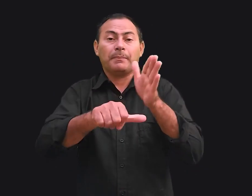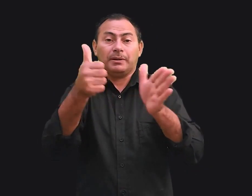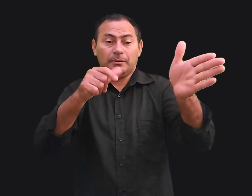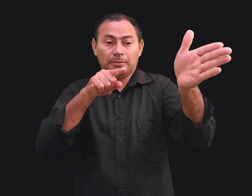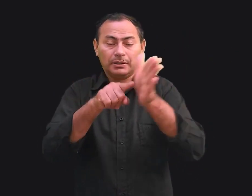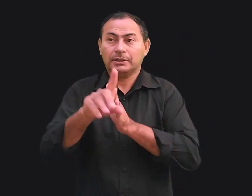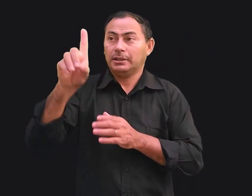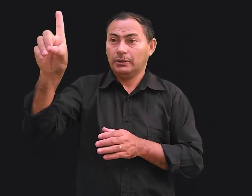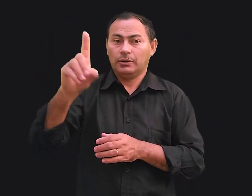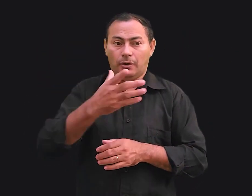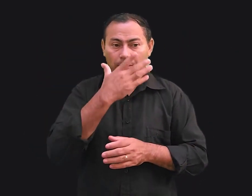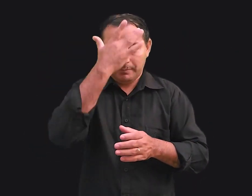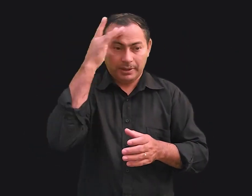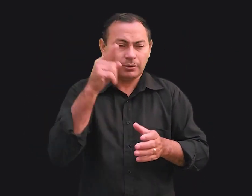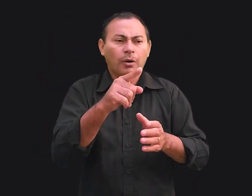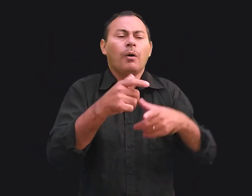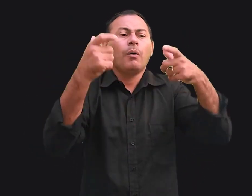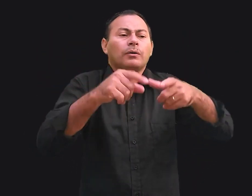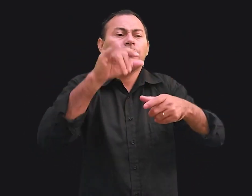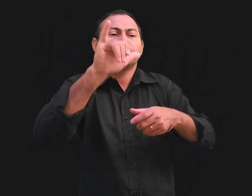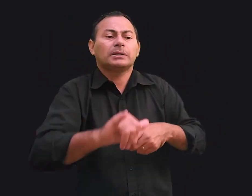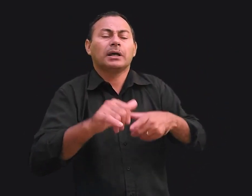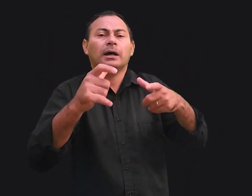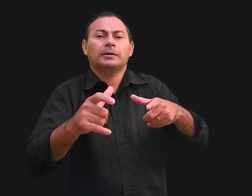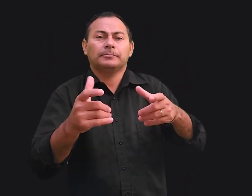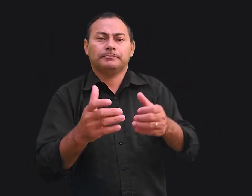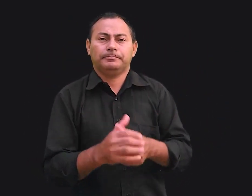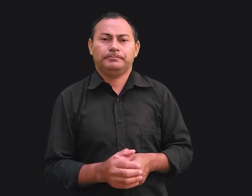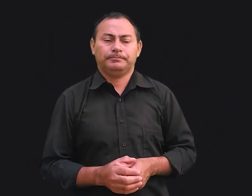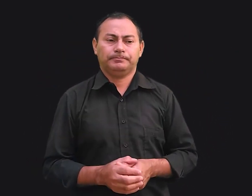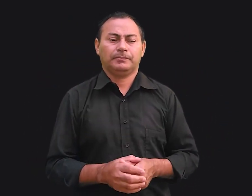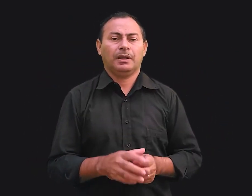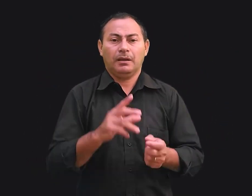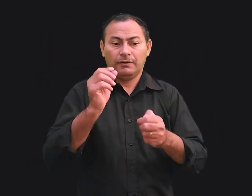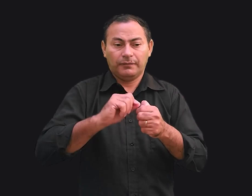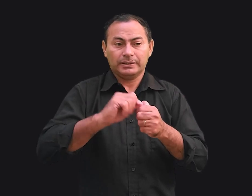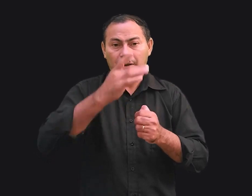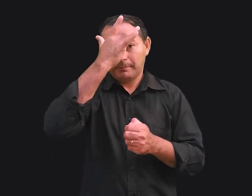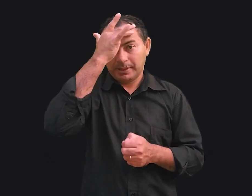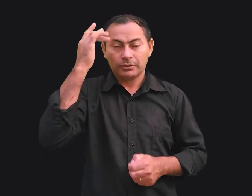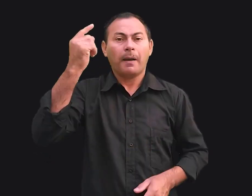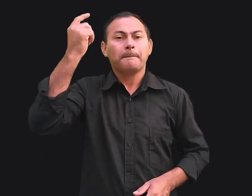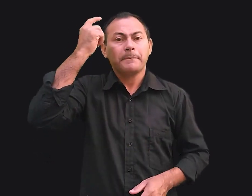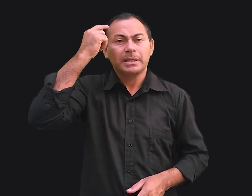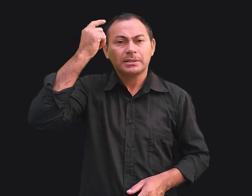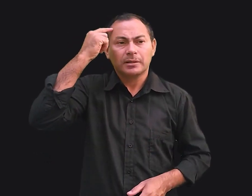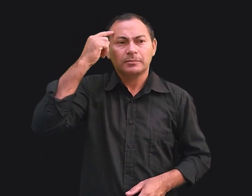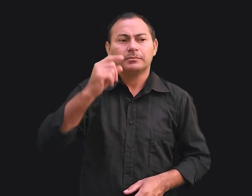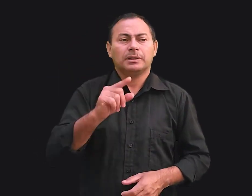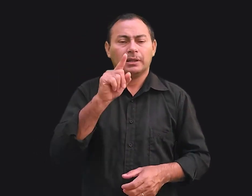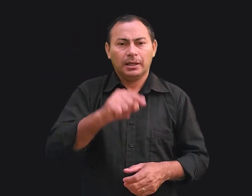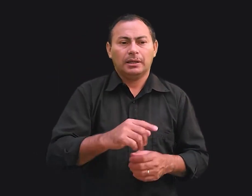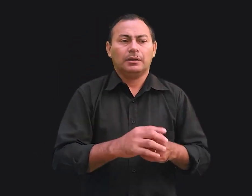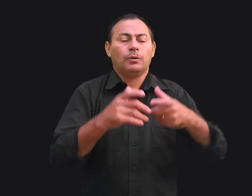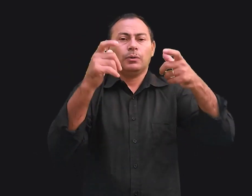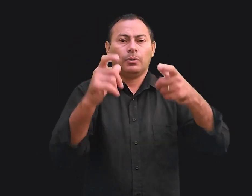primeira pergunta de Deus ao homem, onde você está? Foi fazer o homem pensar que estava em um